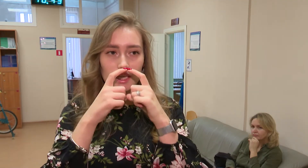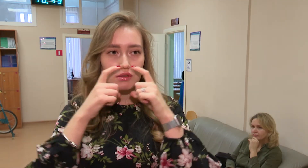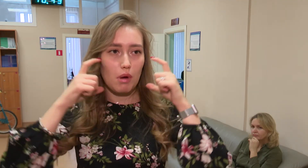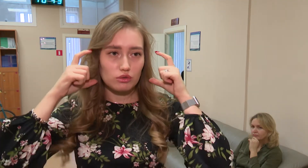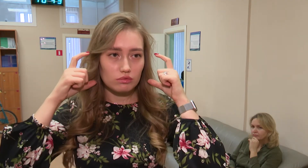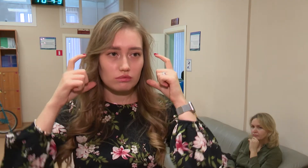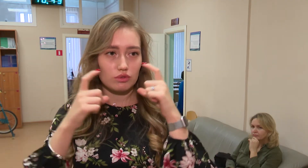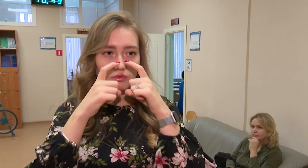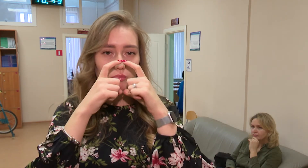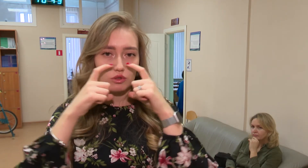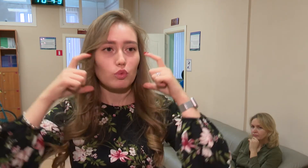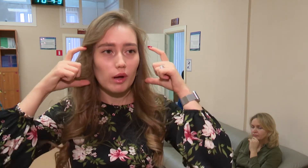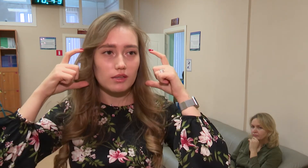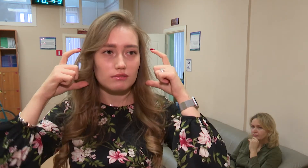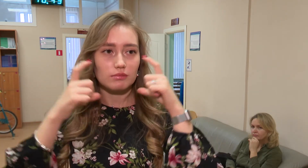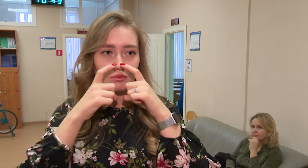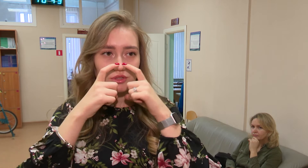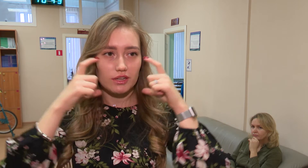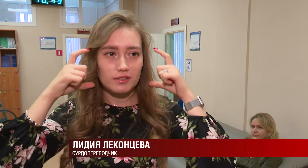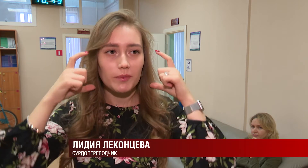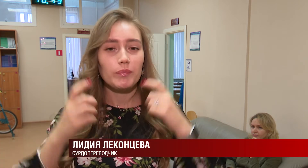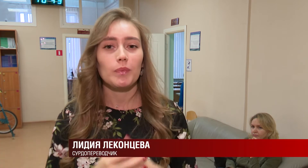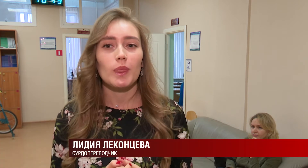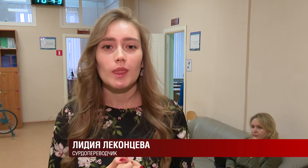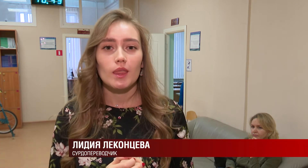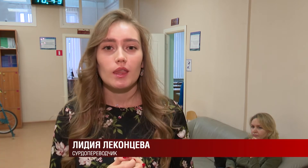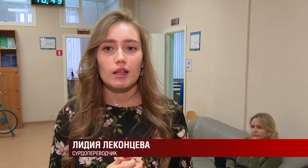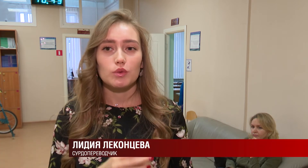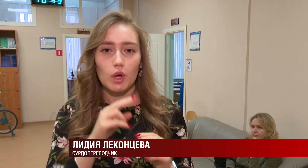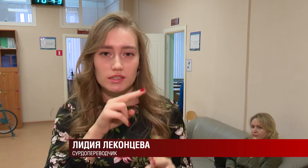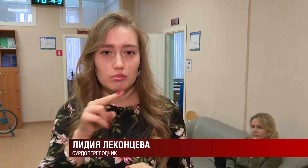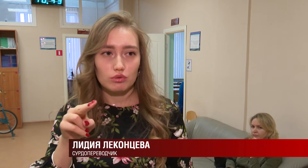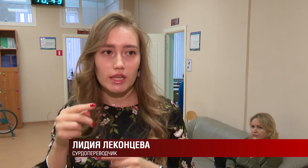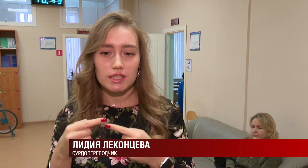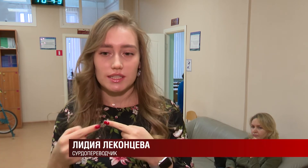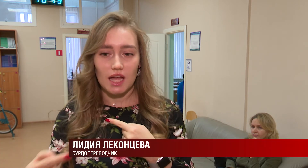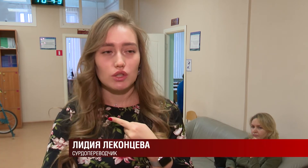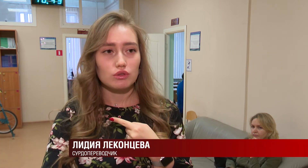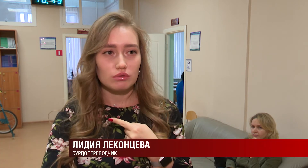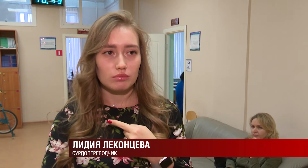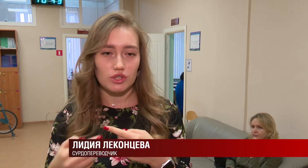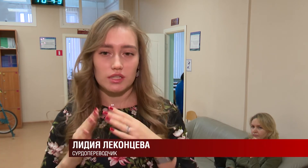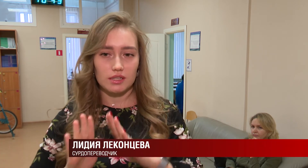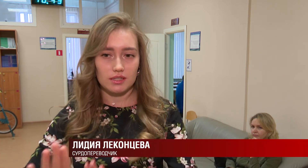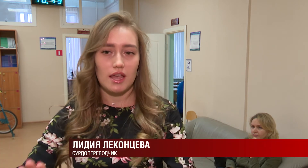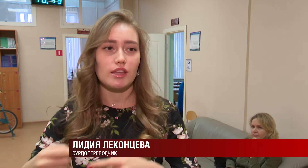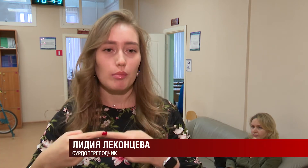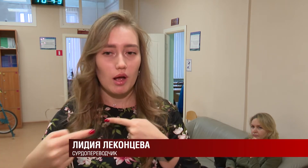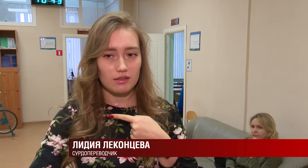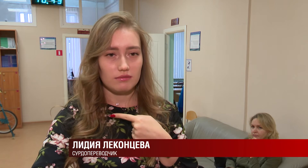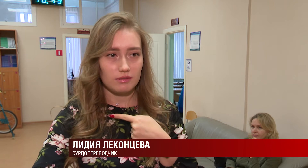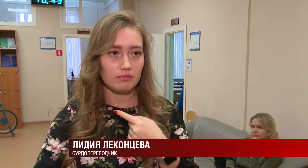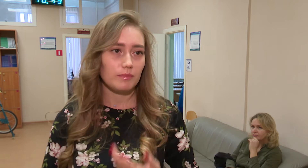Просто наденьте маску. То есть вот маску показываем, получается. Ну, соблюдайте дистанцию. Получается,